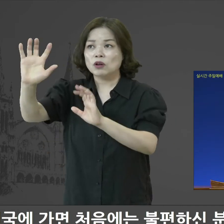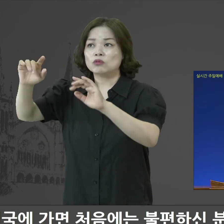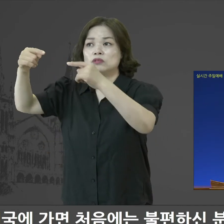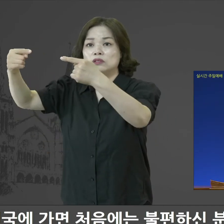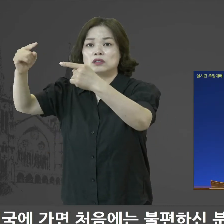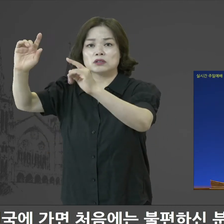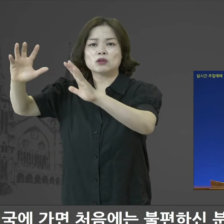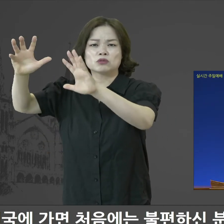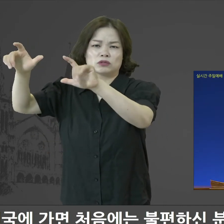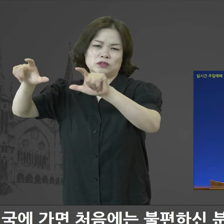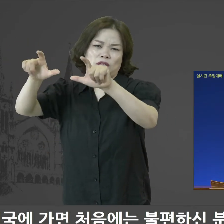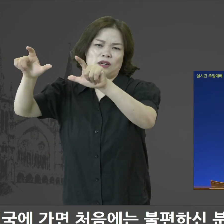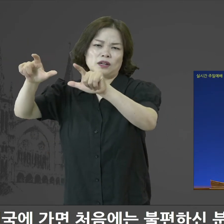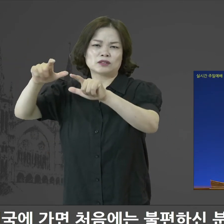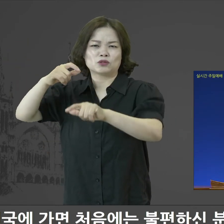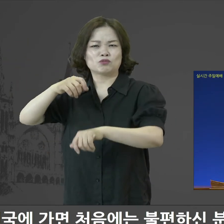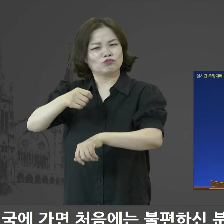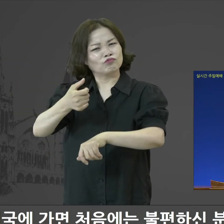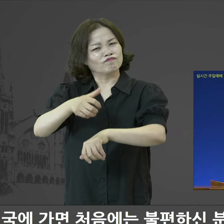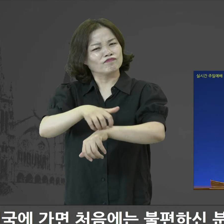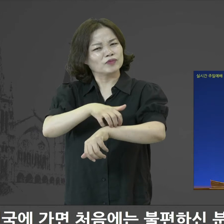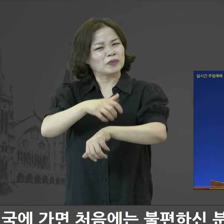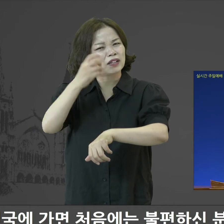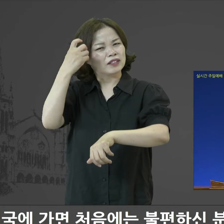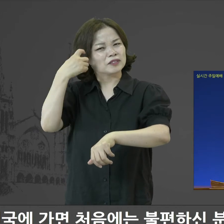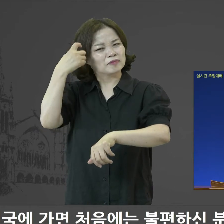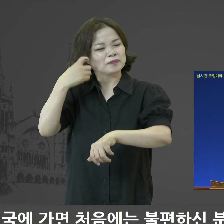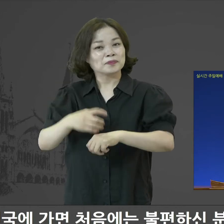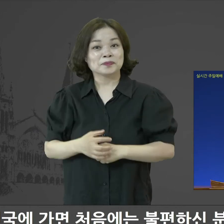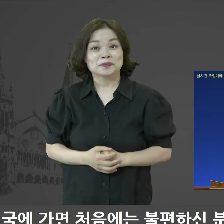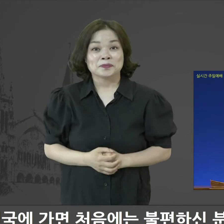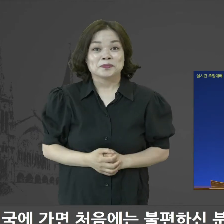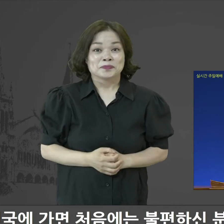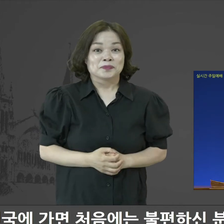천국 생활이 쬐게 불편하실 겁니다.